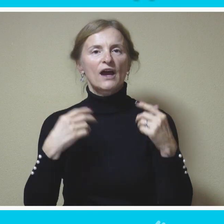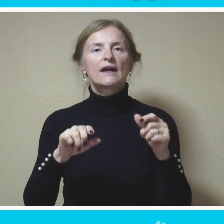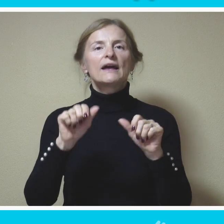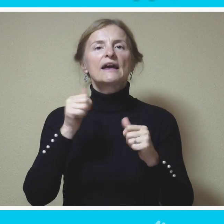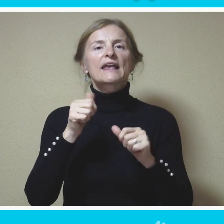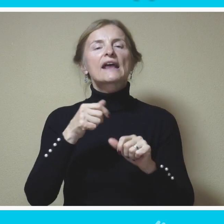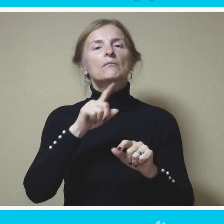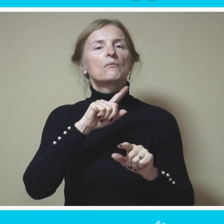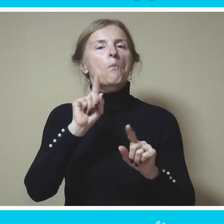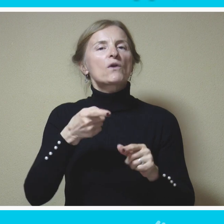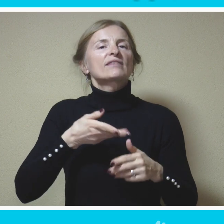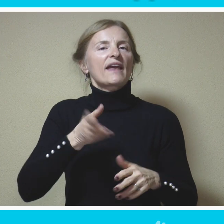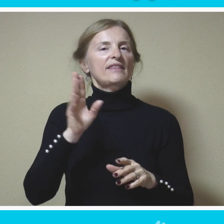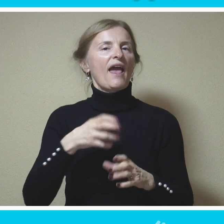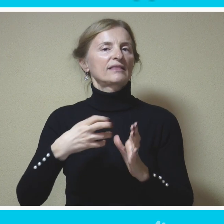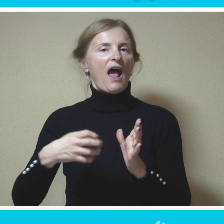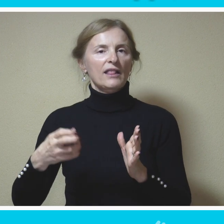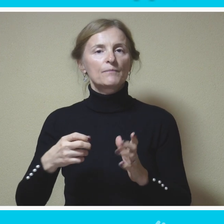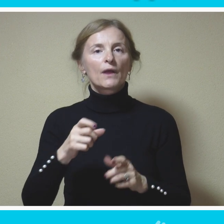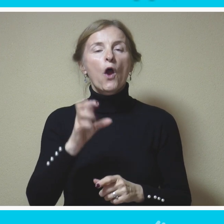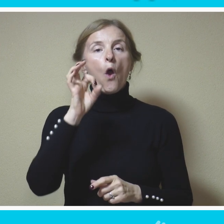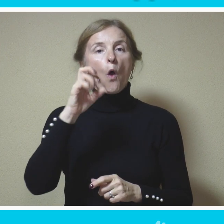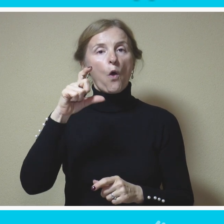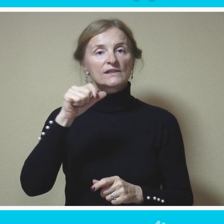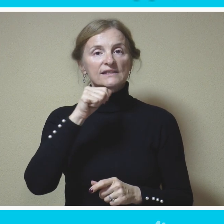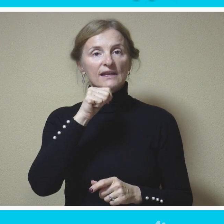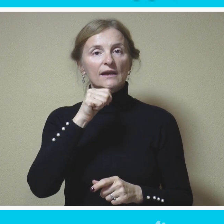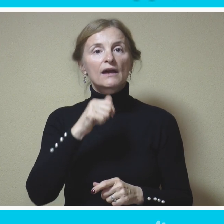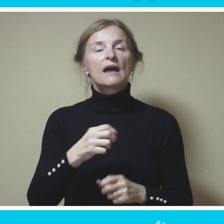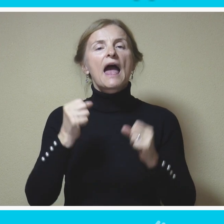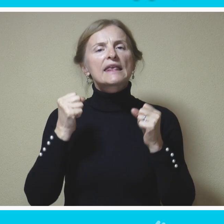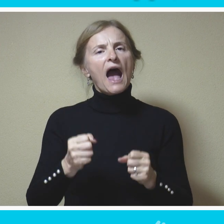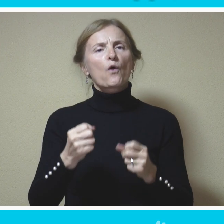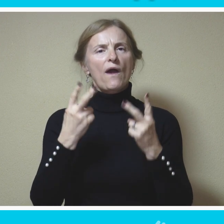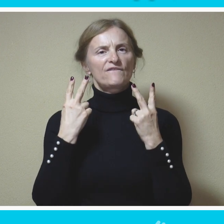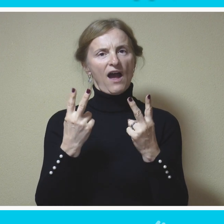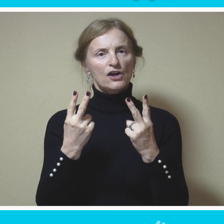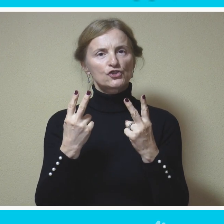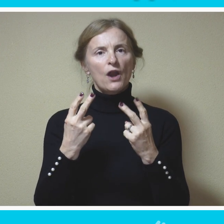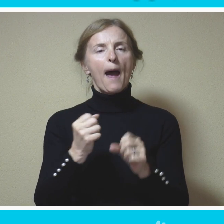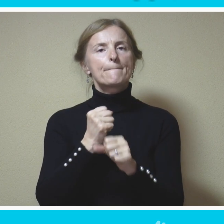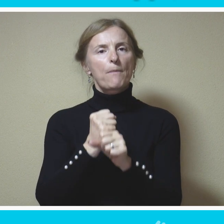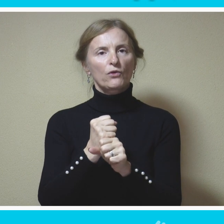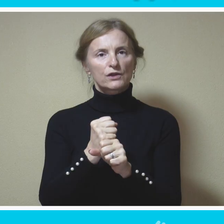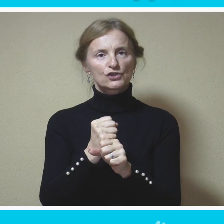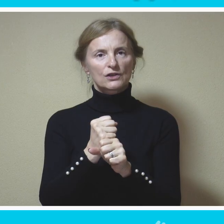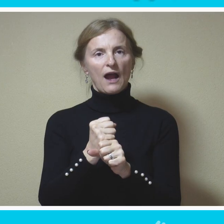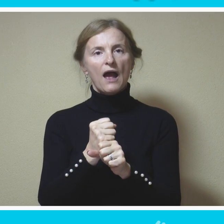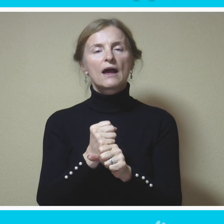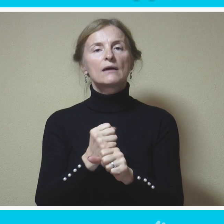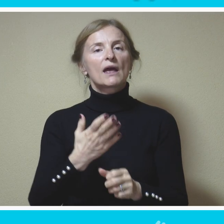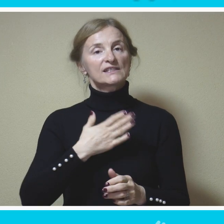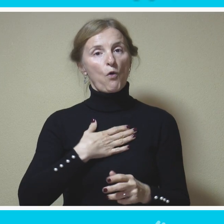da krene dalje. Za osobe sa invaliditetom jako je bitna